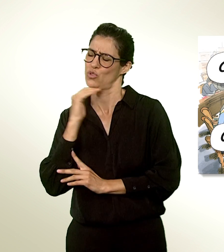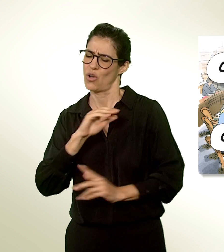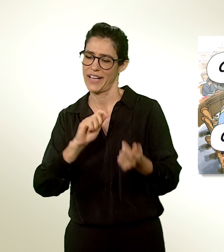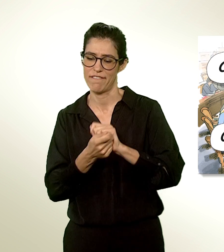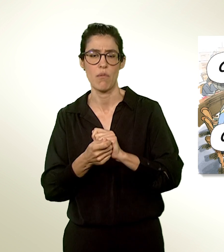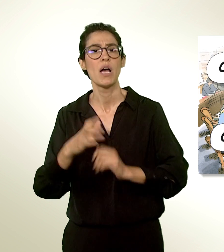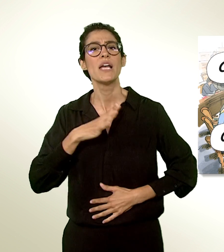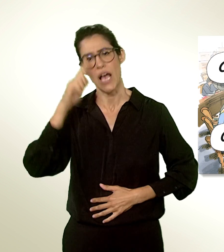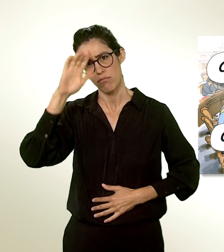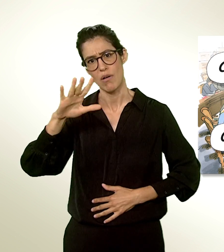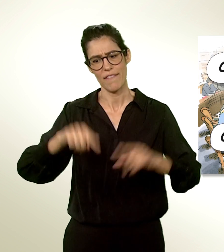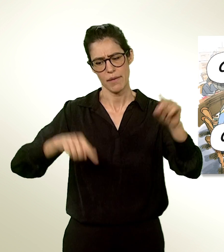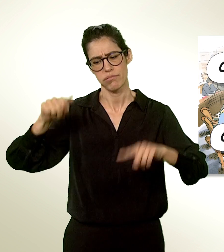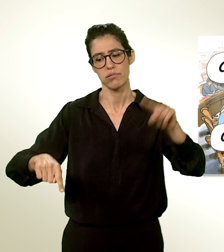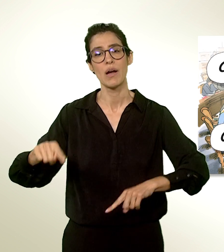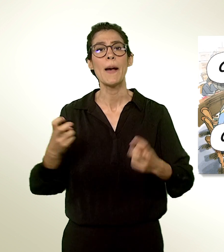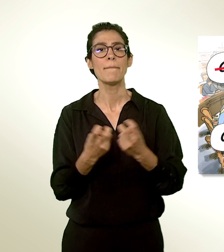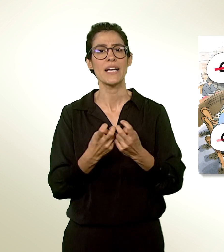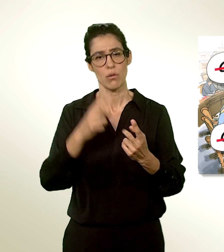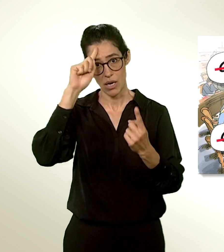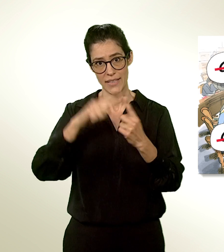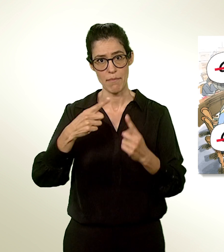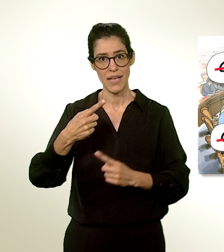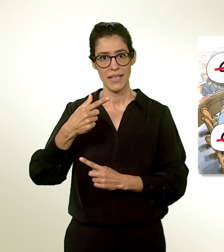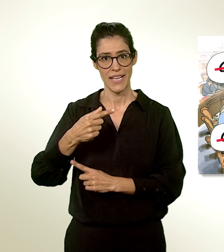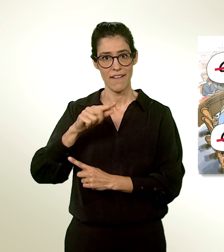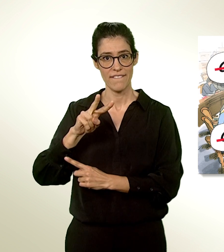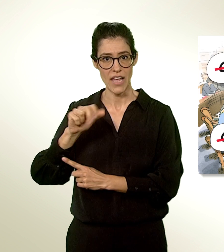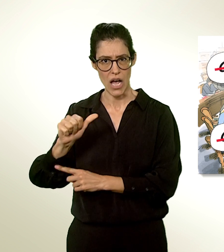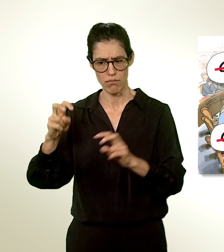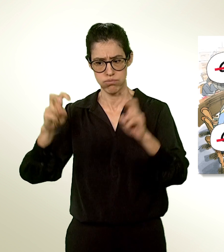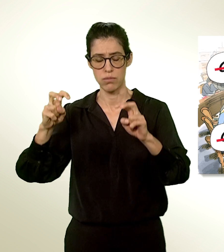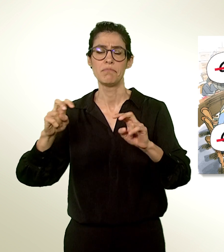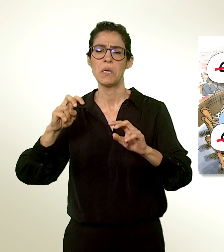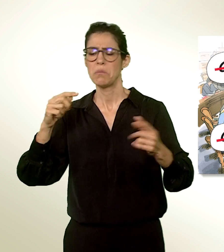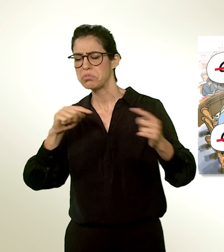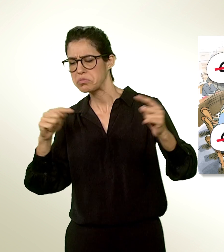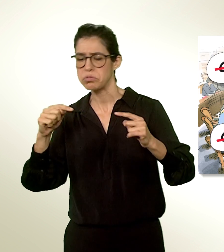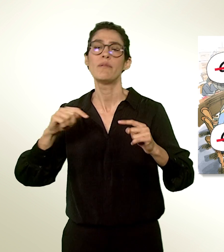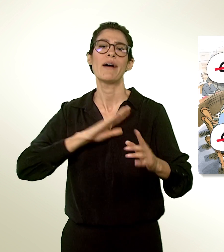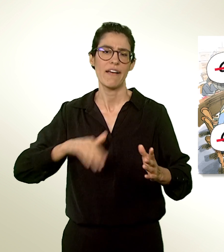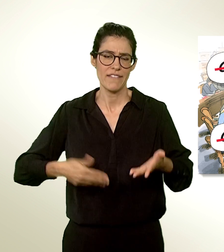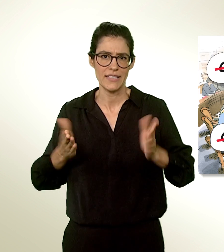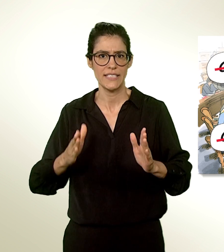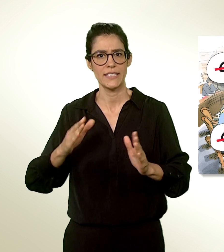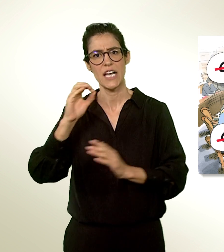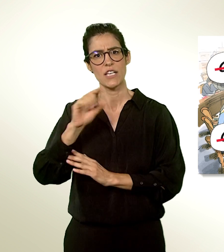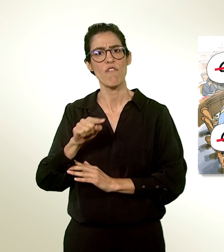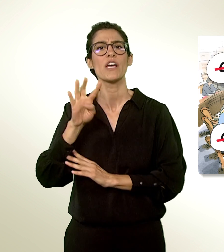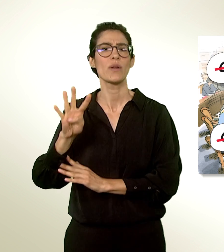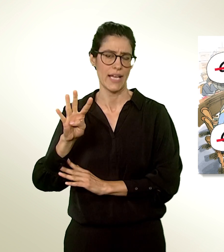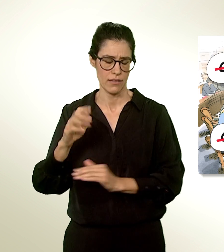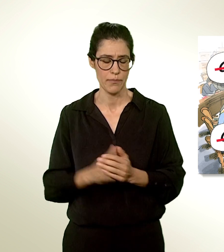divergences, notamment concernant la hausse de la TVA. C'est finalement une hausse de 0,4 points qui s'est imposée. Une minorité